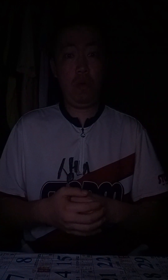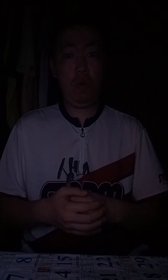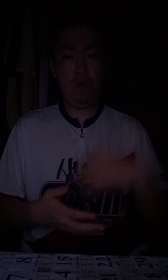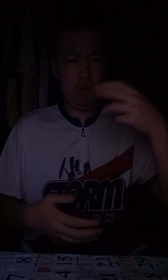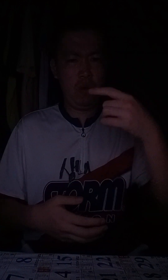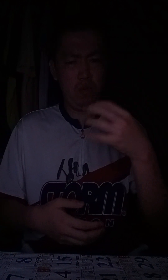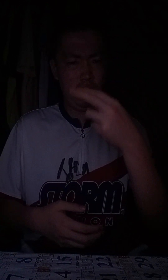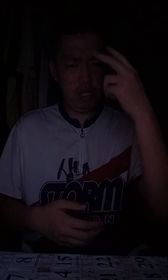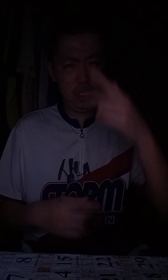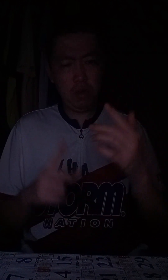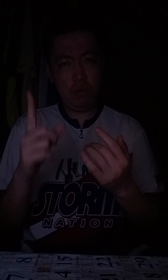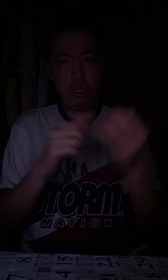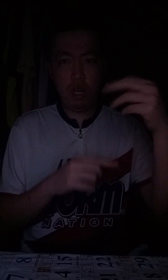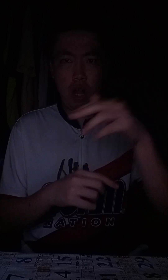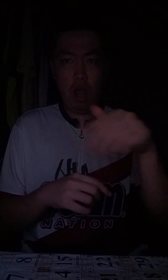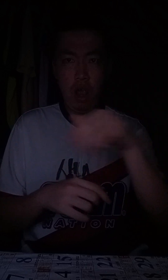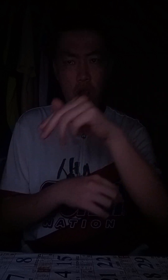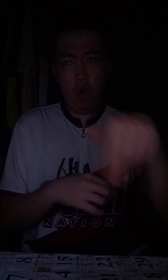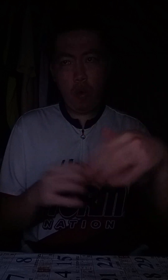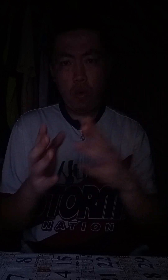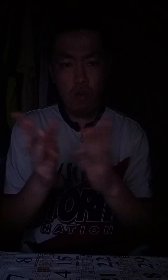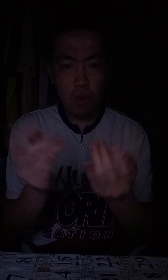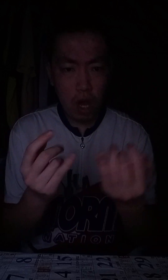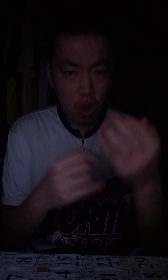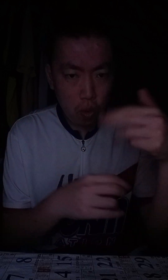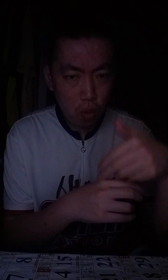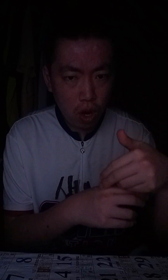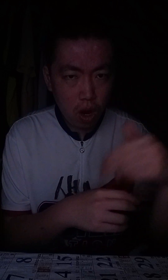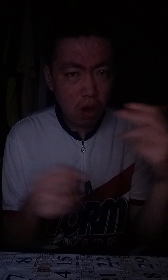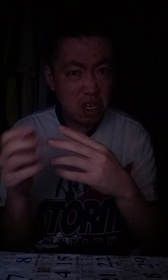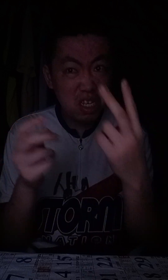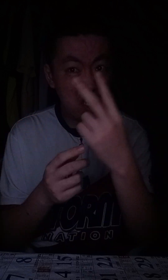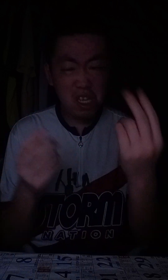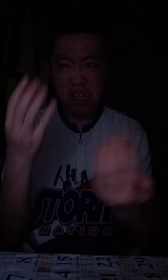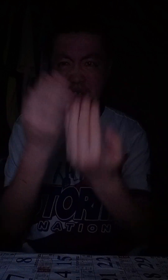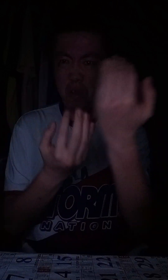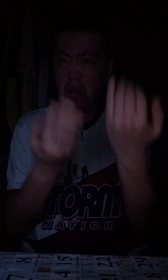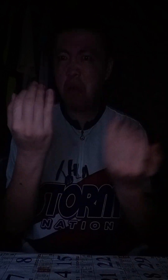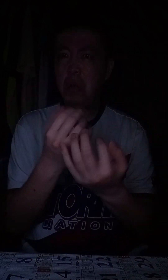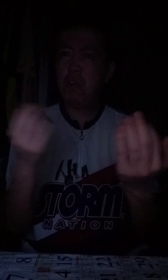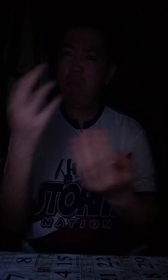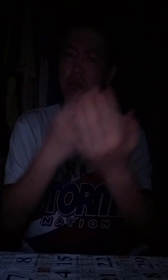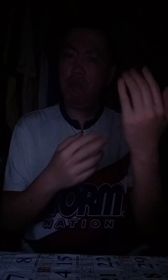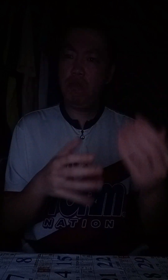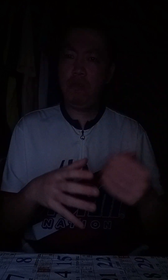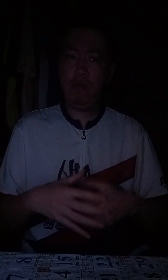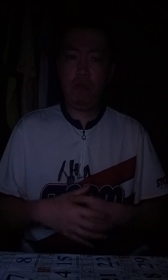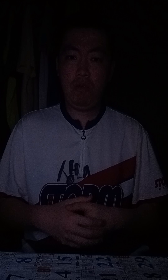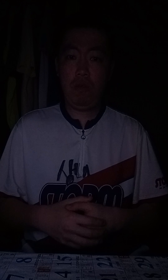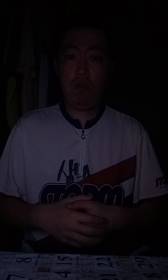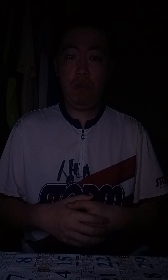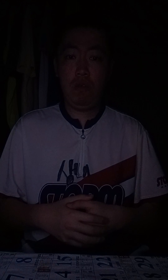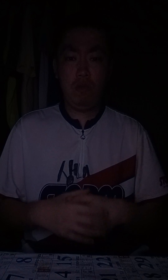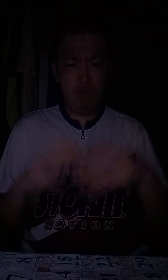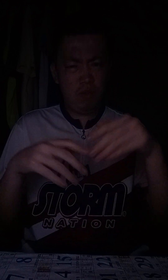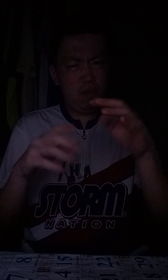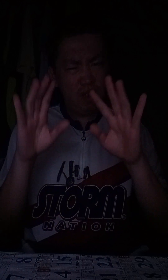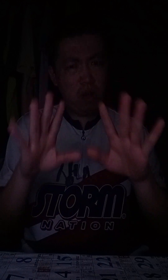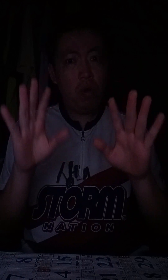저녁 7시쯤에는 서울 도봉구 방학동의 2층짜리 다세대 주택에서 불이 났습니다. 불은 10여 분 만에